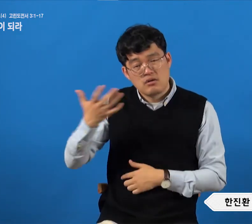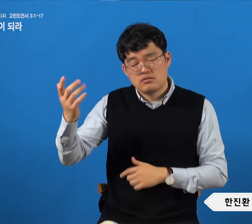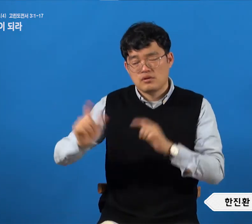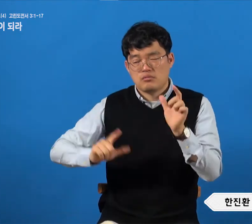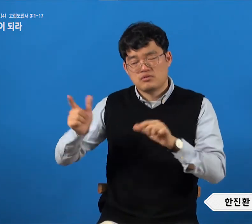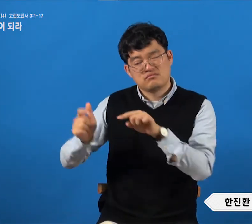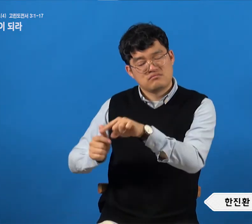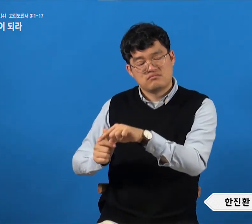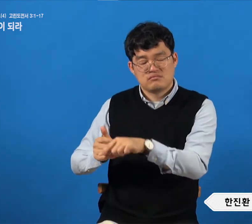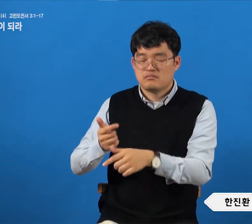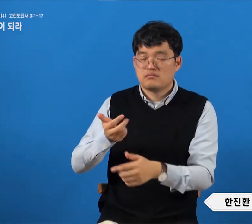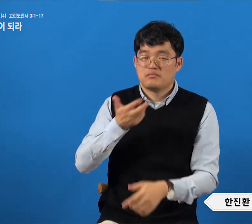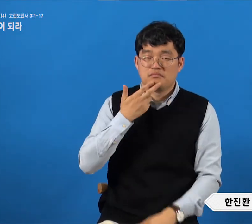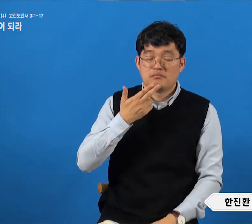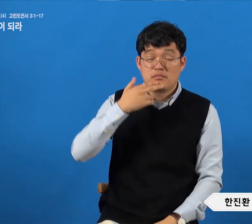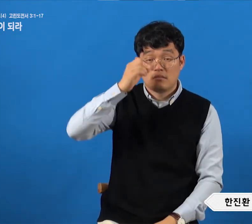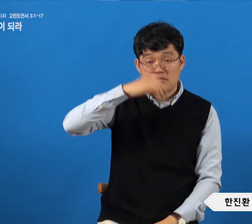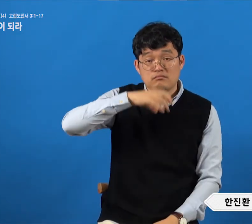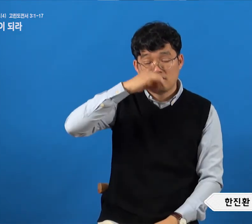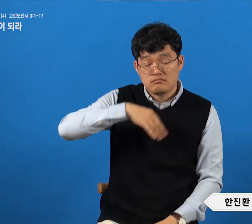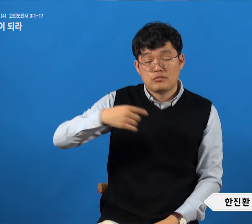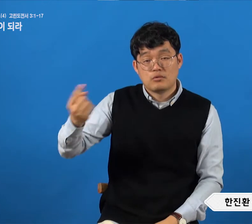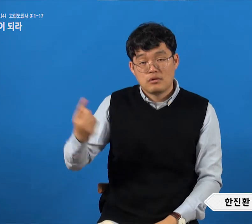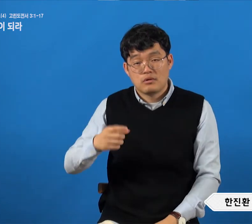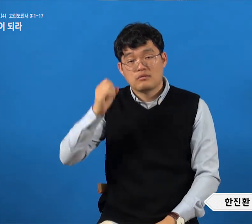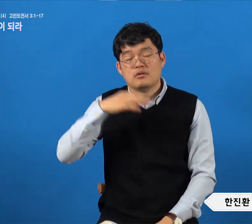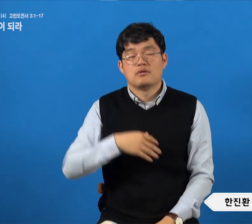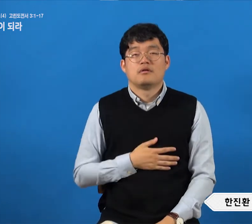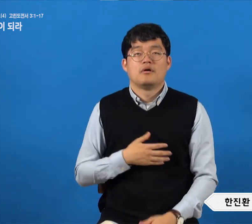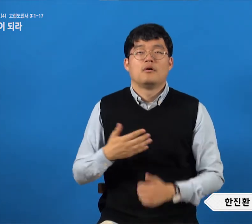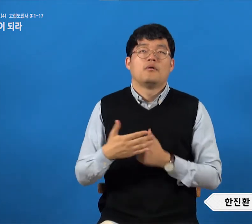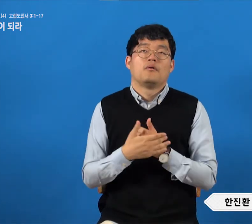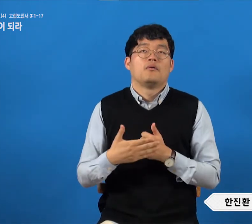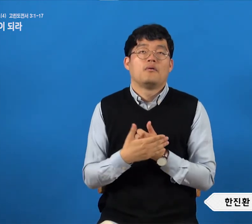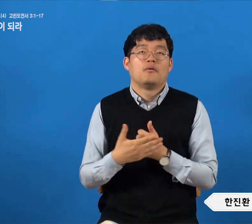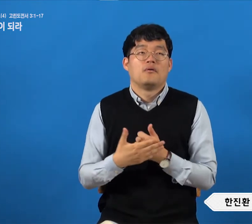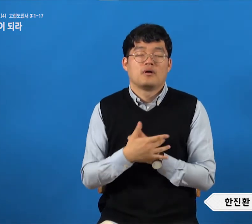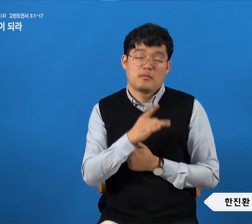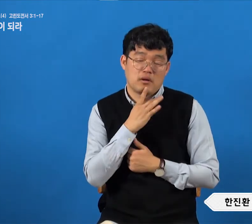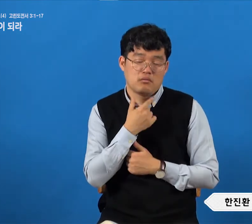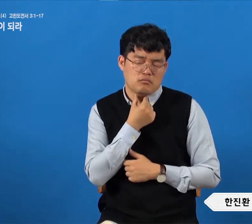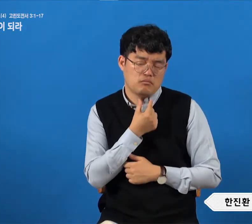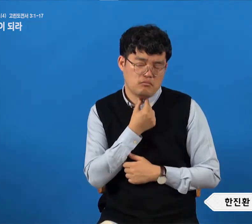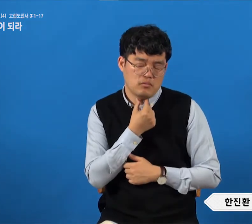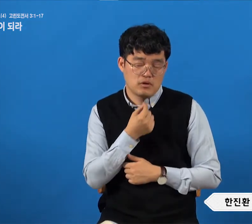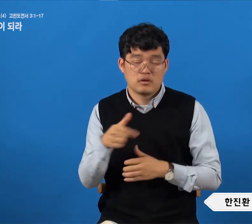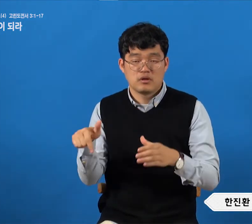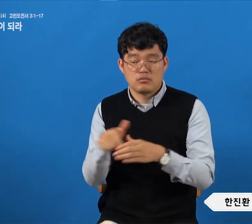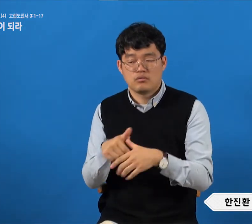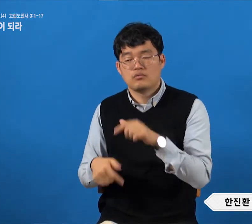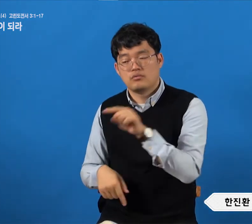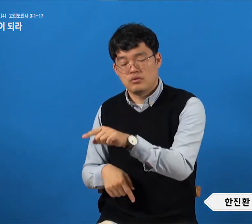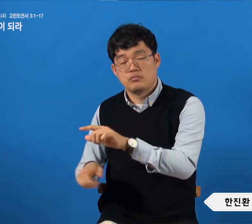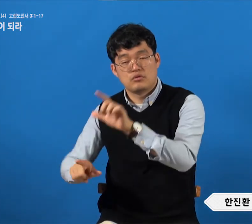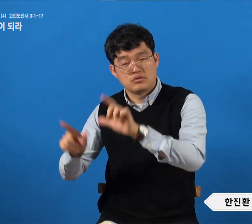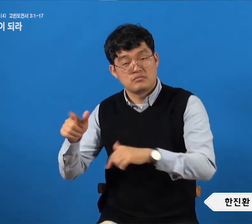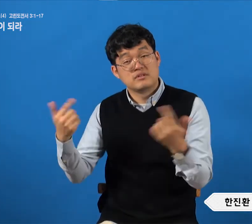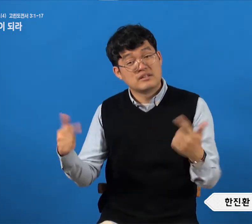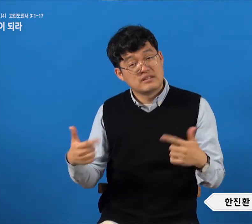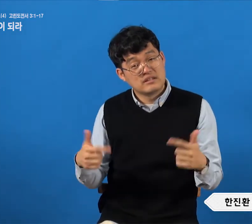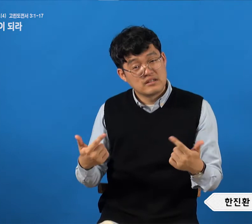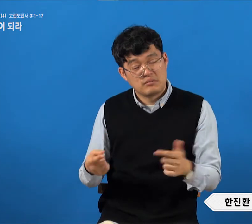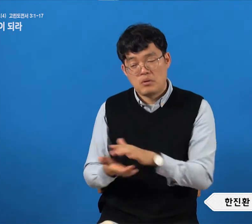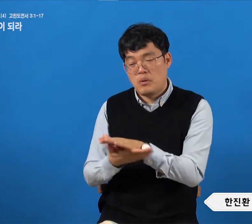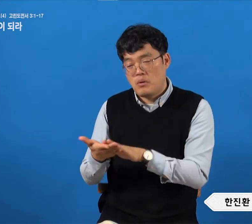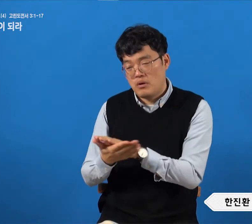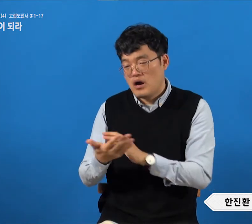그런 영적인 모습은 없고 그냥 와서 늘 위안받기만을 원하는 기독교,